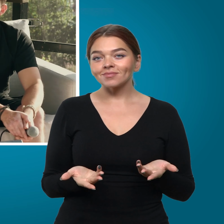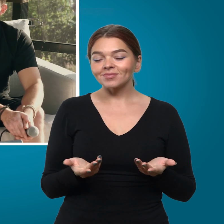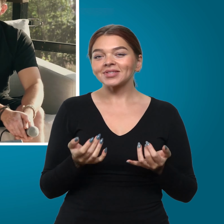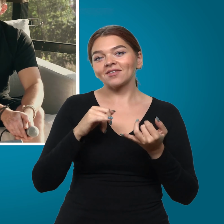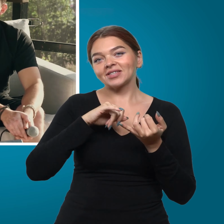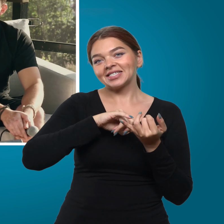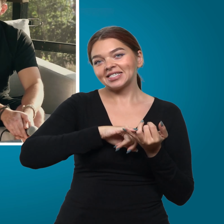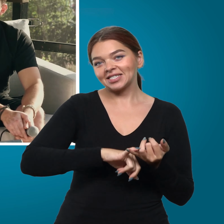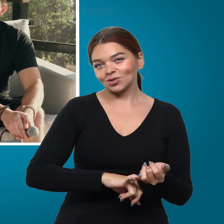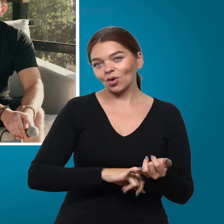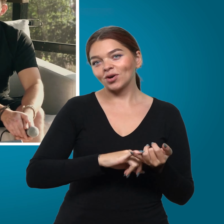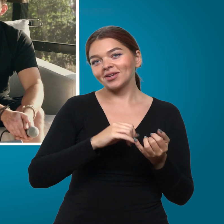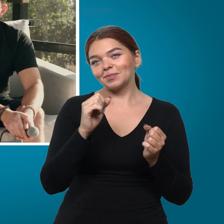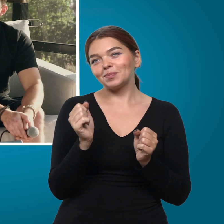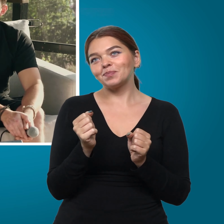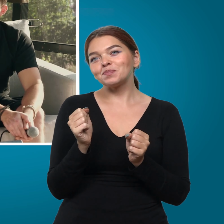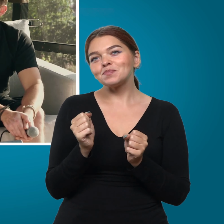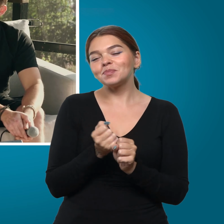Tai